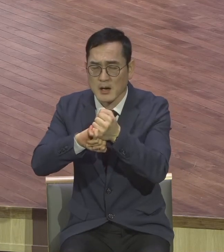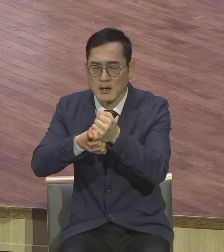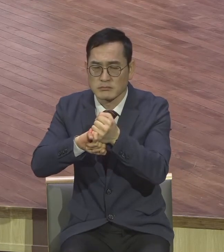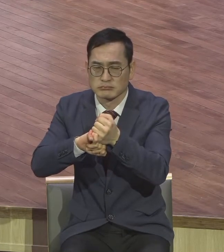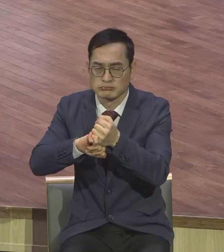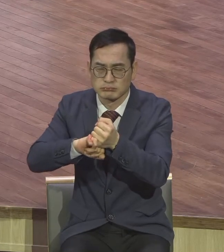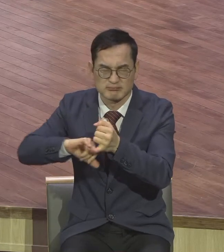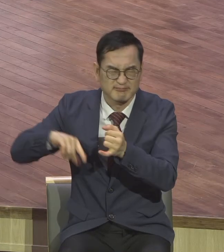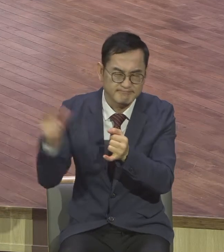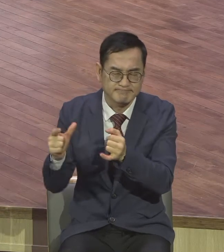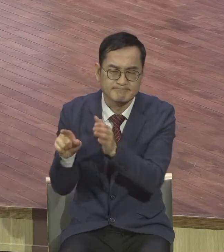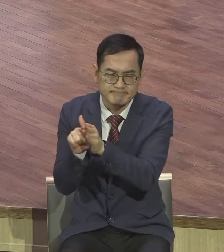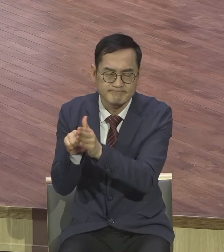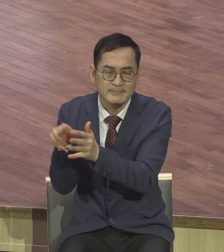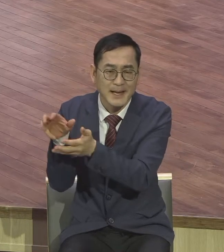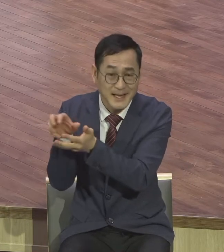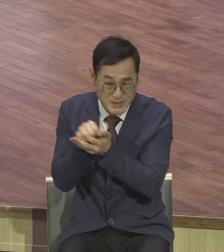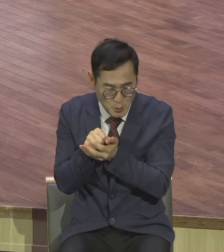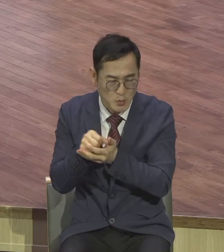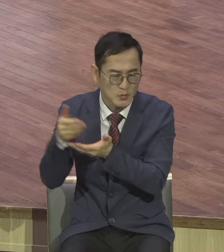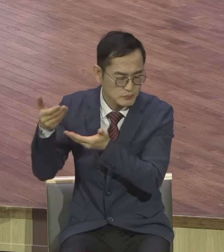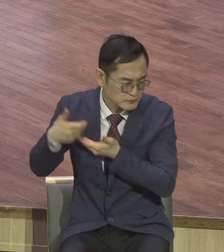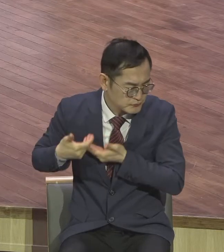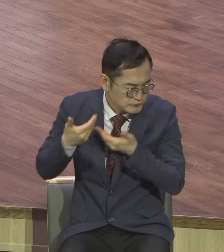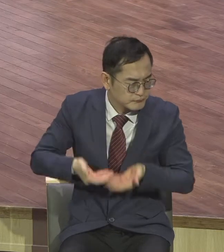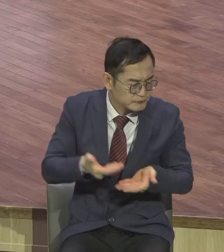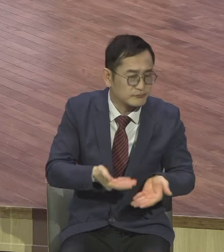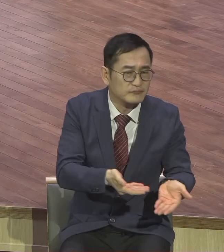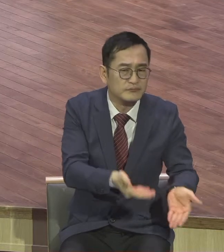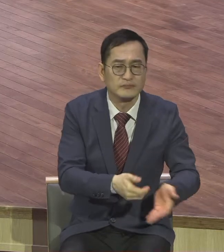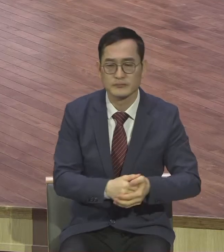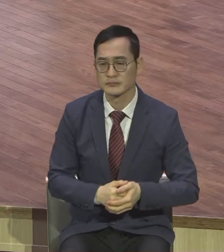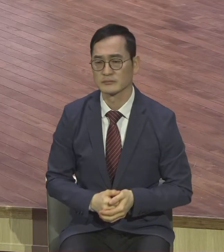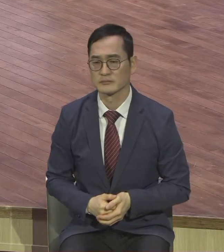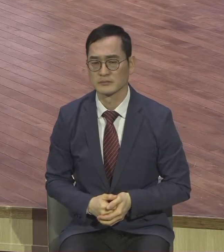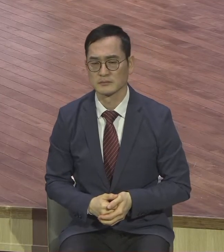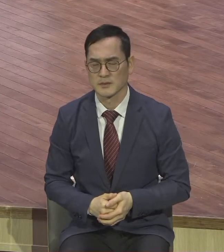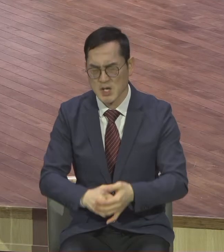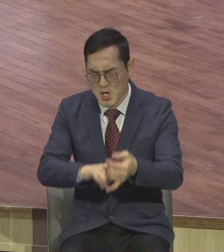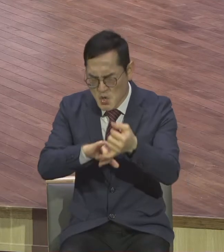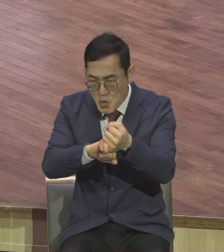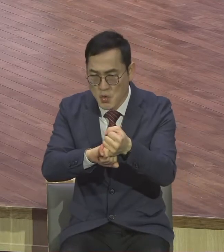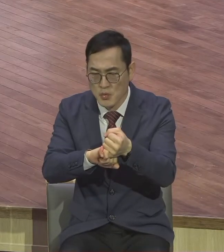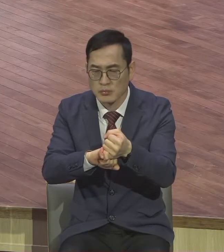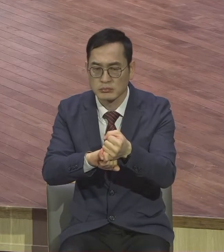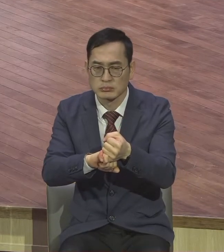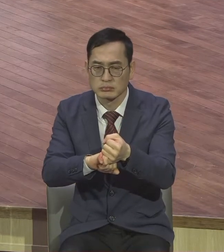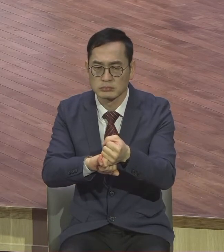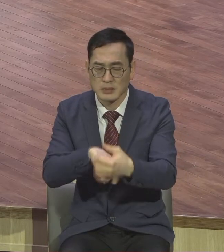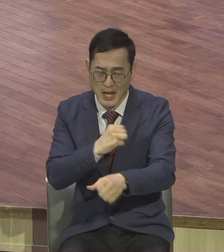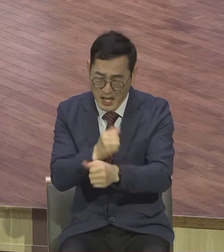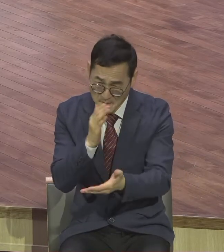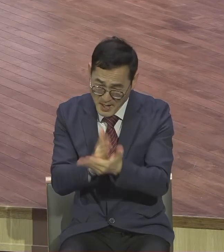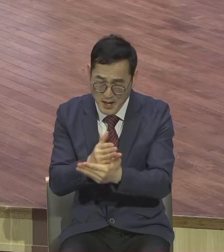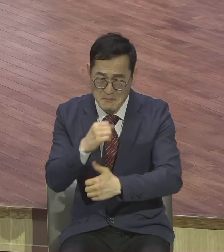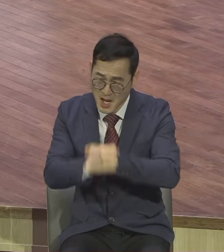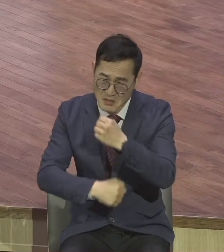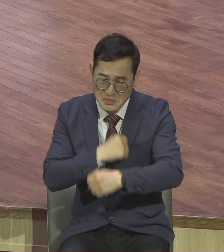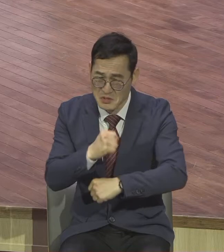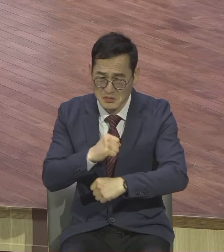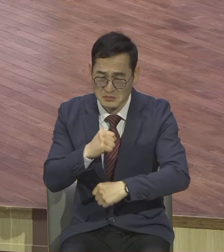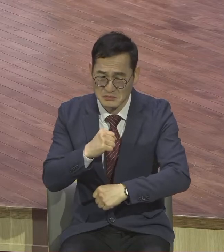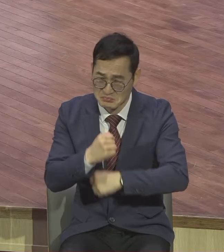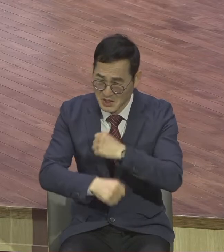영적 흐름을 전달해야 하는 뭐요. 절대성을 말씀드렸어요. 절대성. 해도 돼. 알아야 될 선택사항이 아니에요.